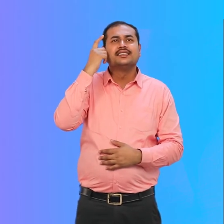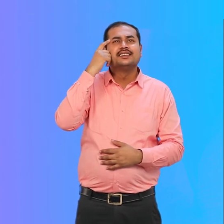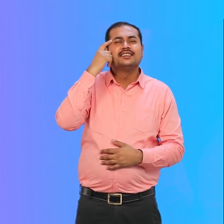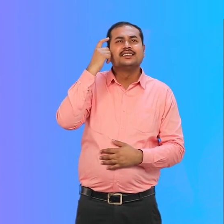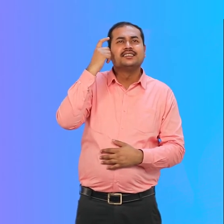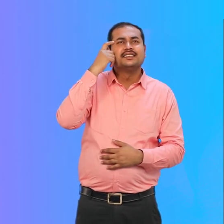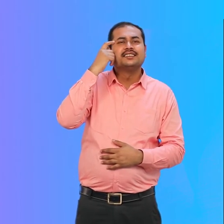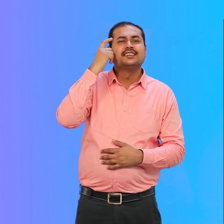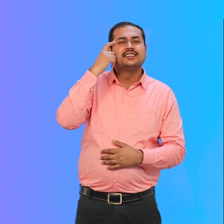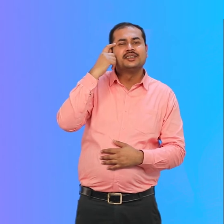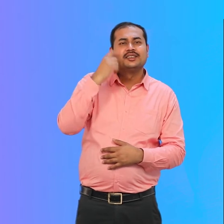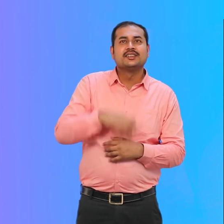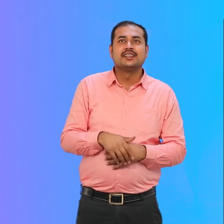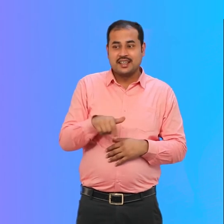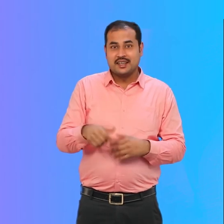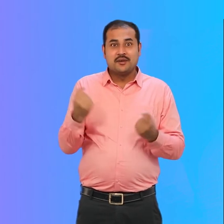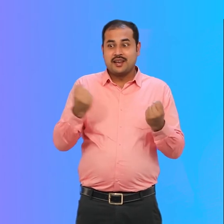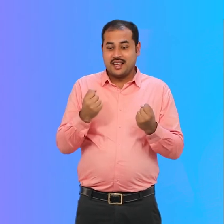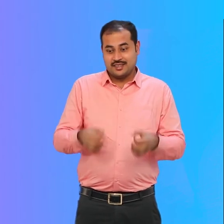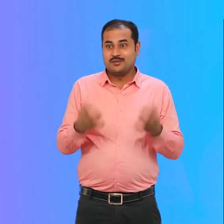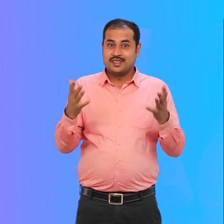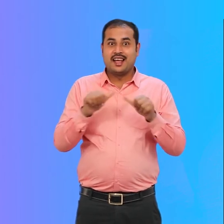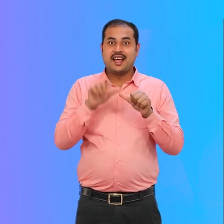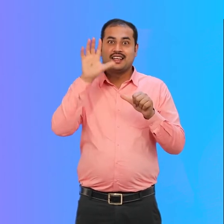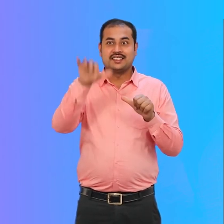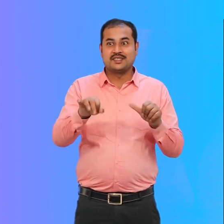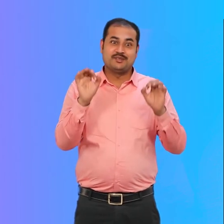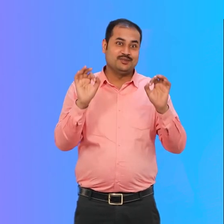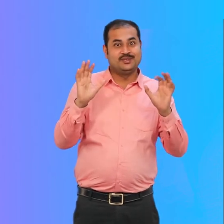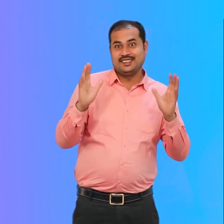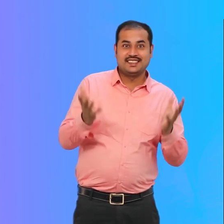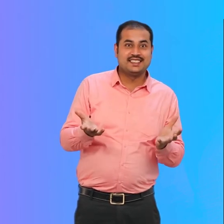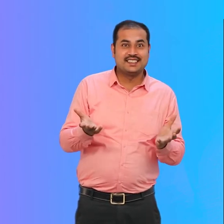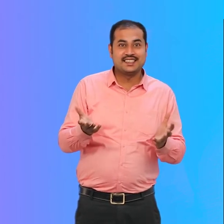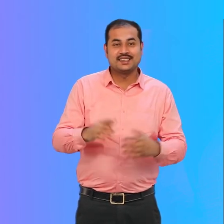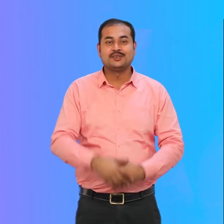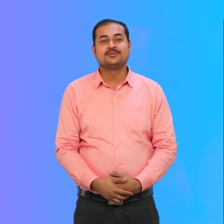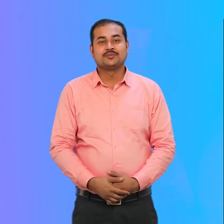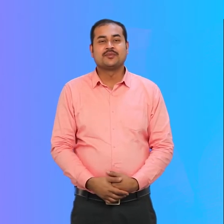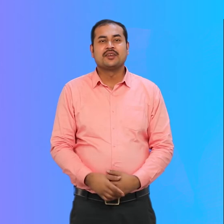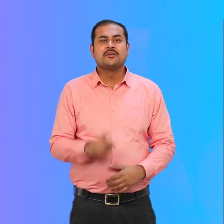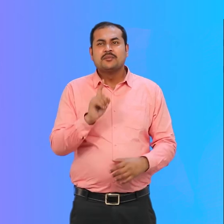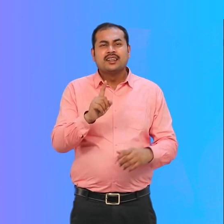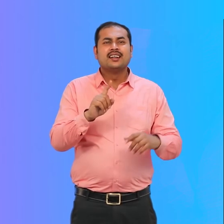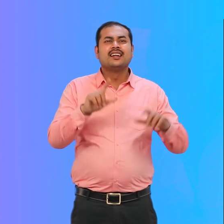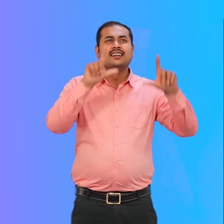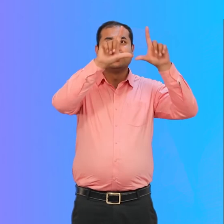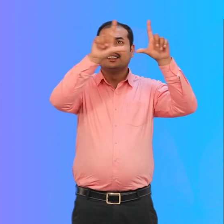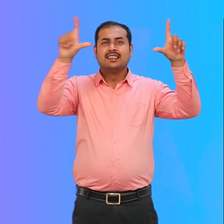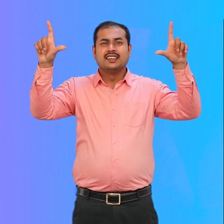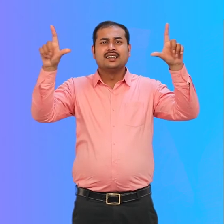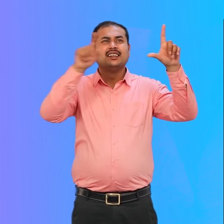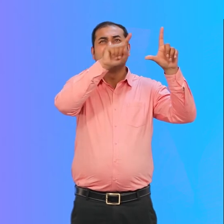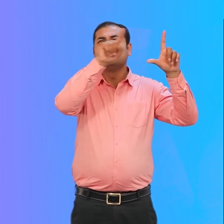झाल कि वह बस के अंदर की सुगम्यता अ है लेकिन